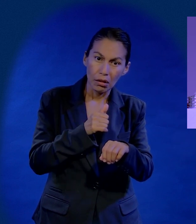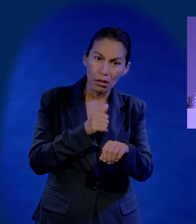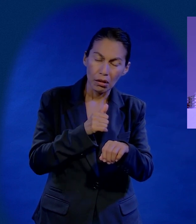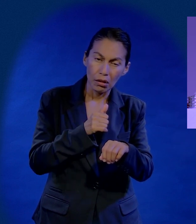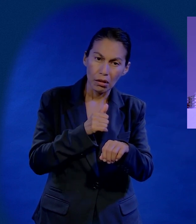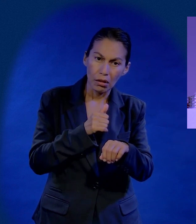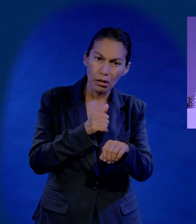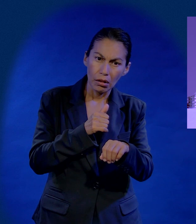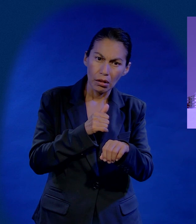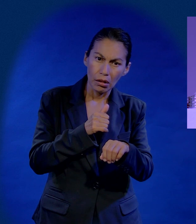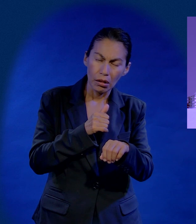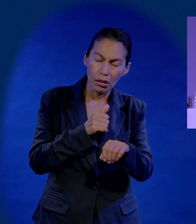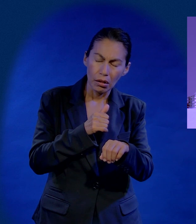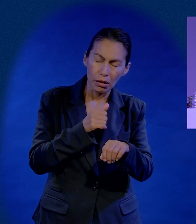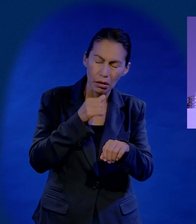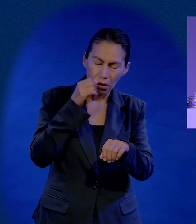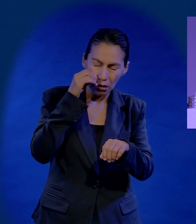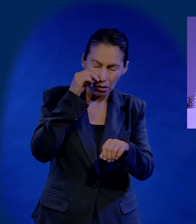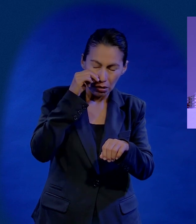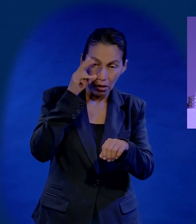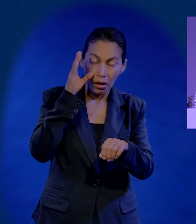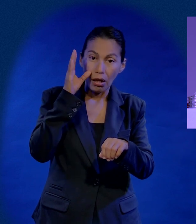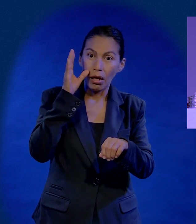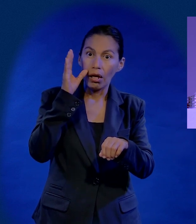Pero no me dolía nada.